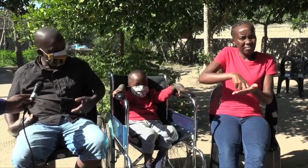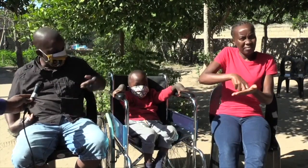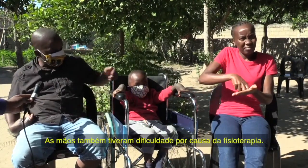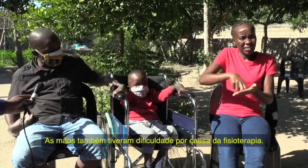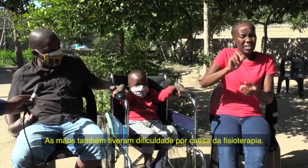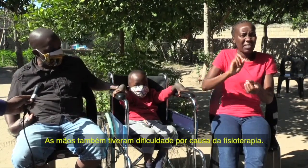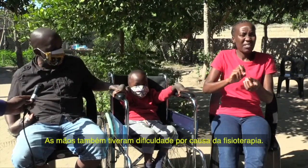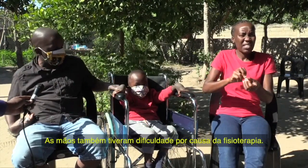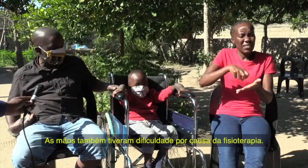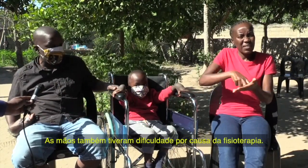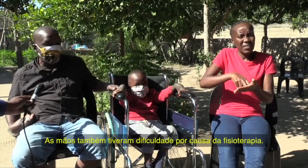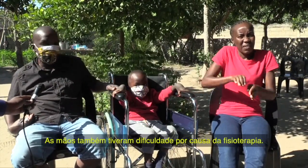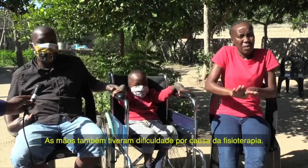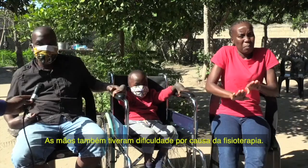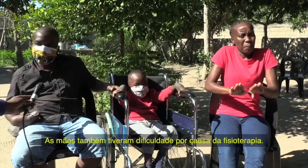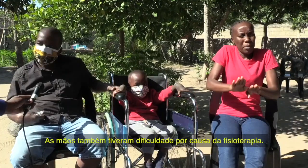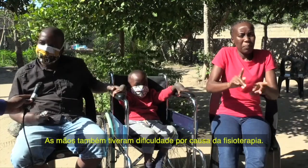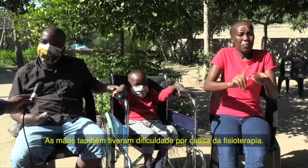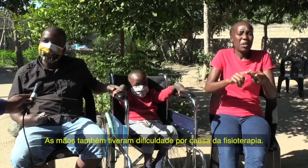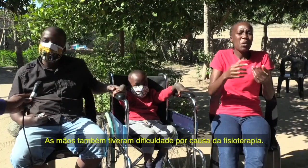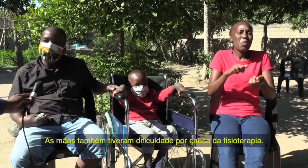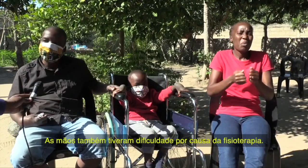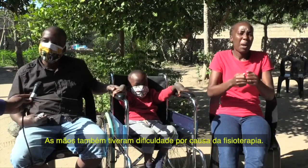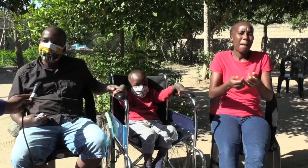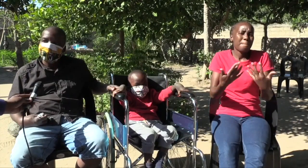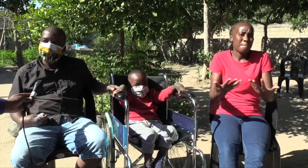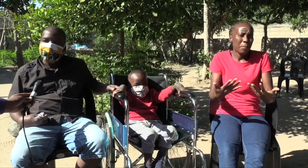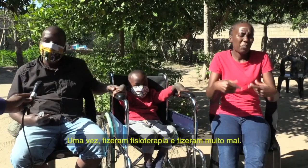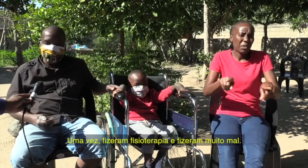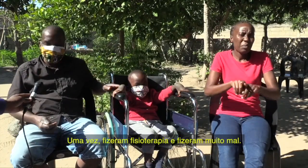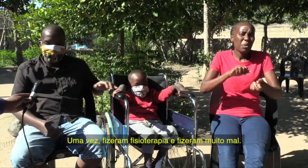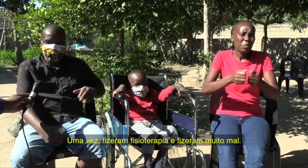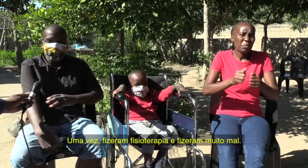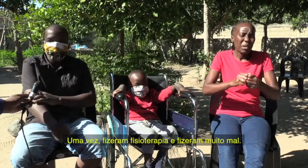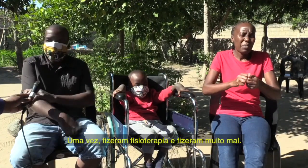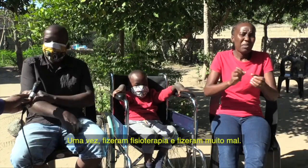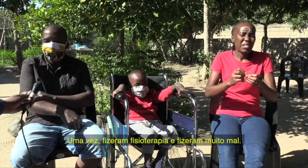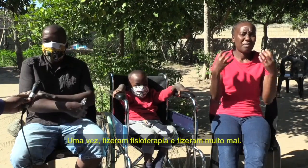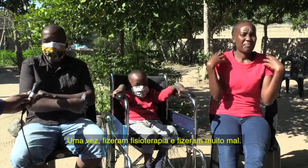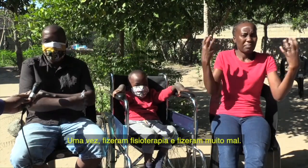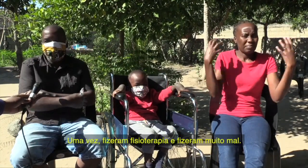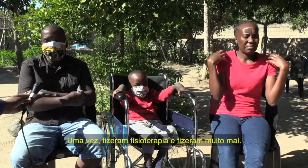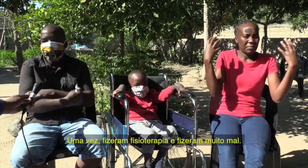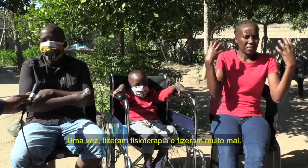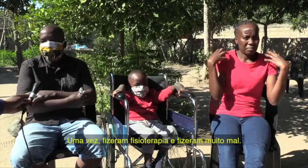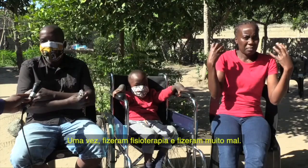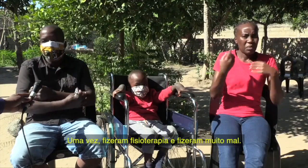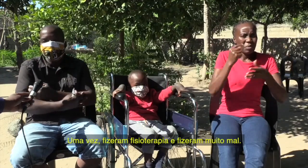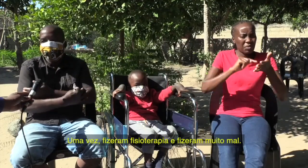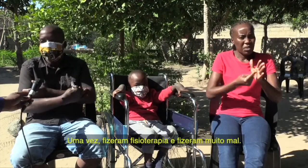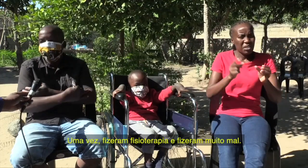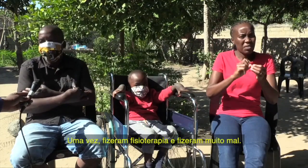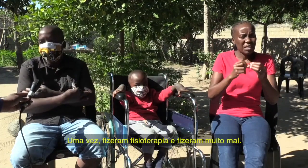e as mãos também tiveram dificuldades por causa da fisioterapia uma vez que fizeram